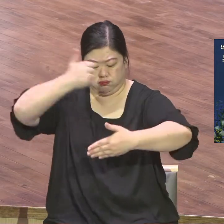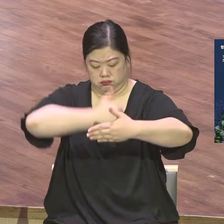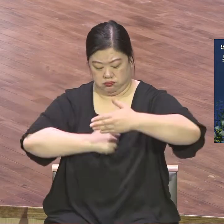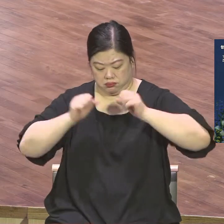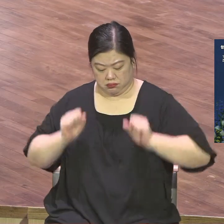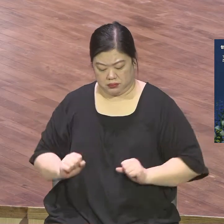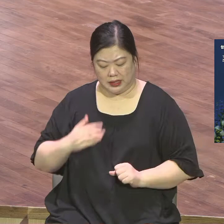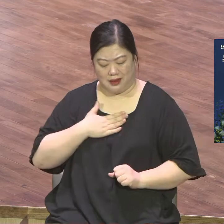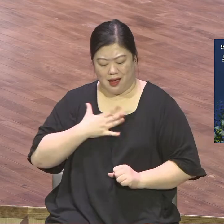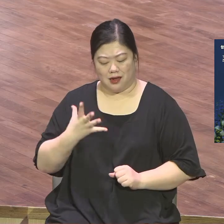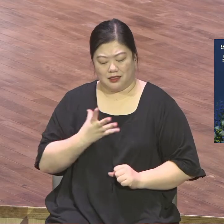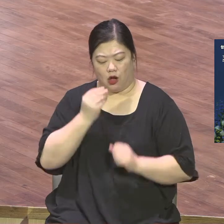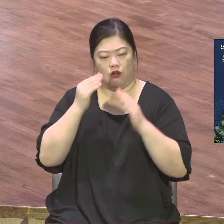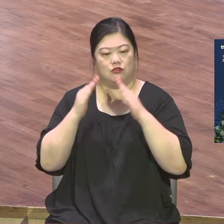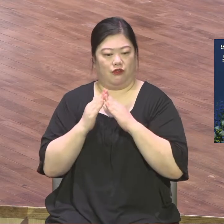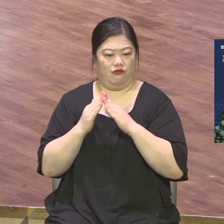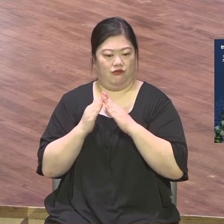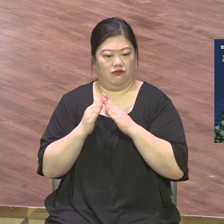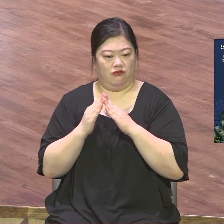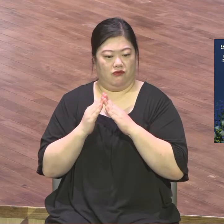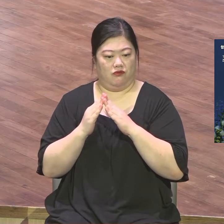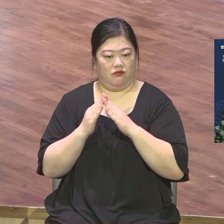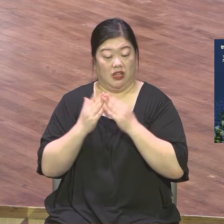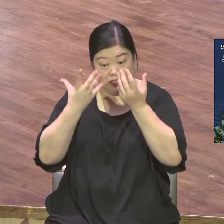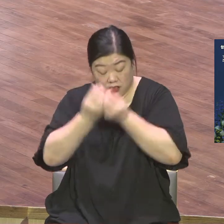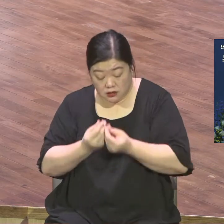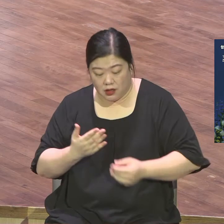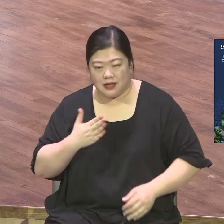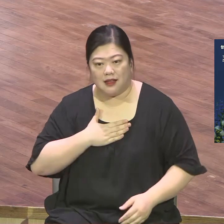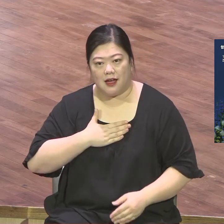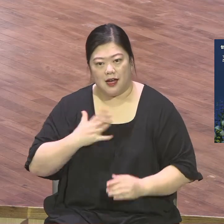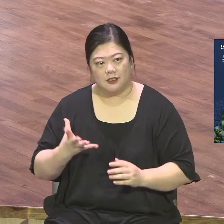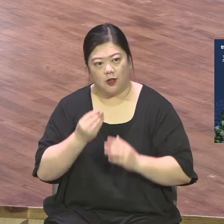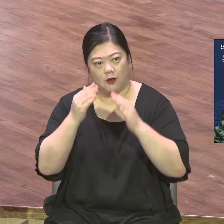성전이라는 정체성을 가진 사람의 삶의 내용이 다르지.